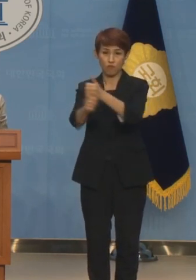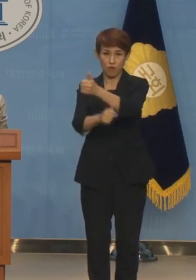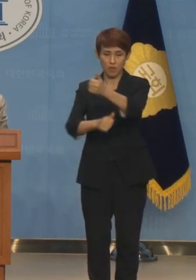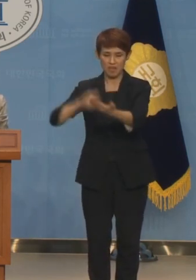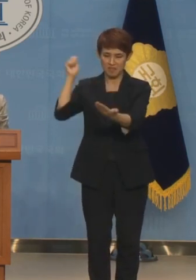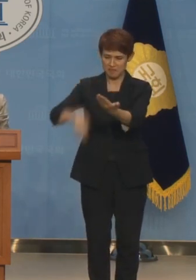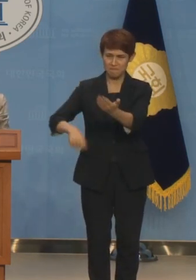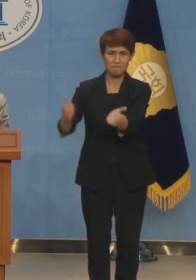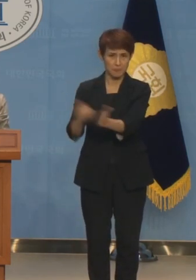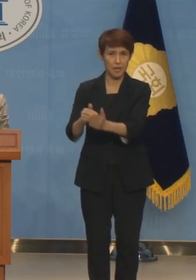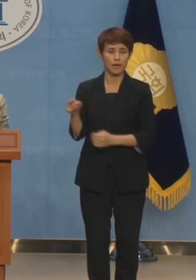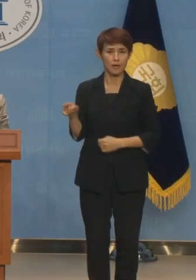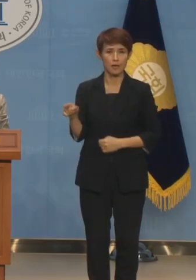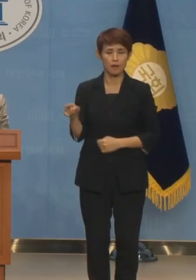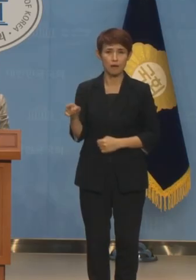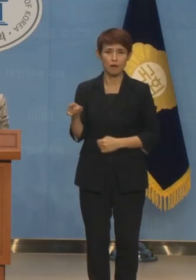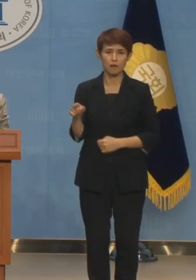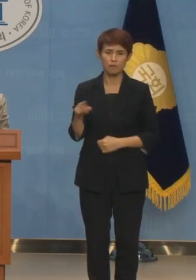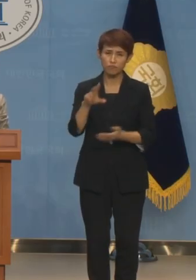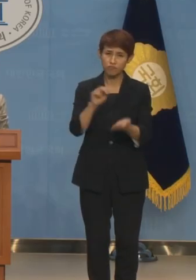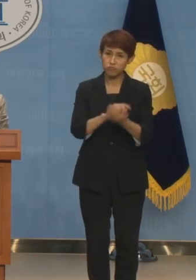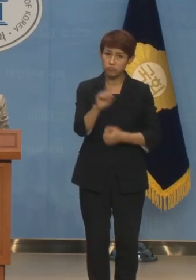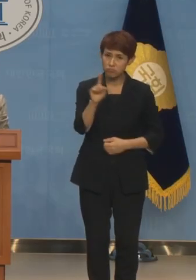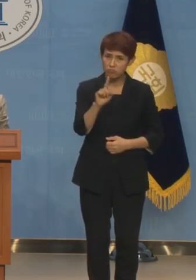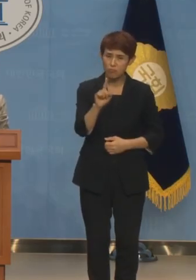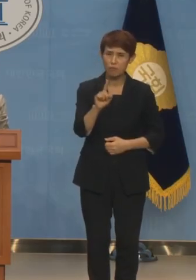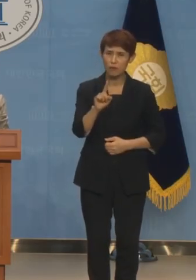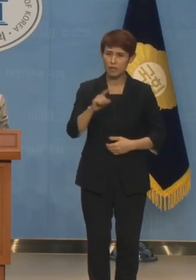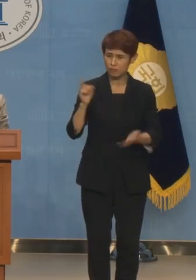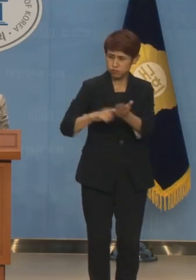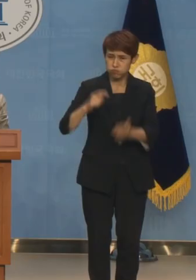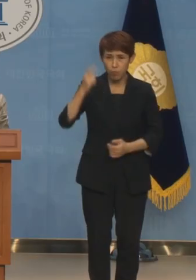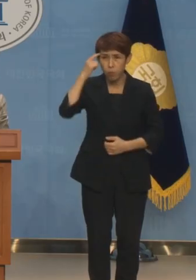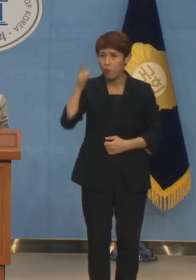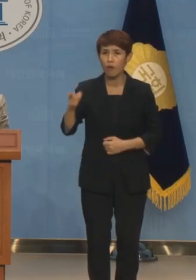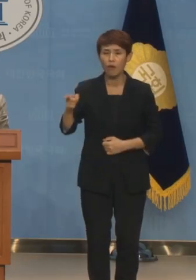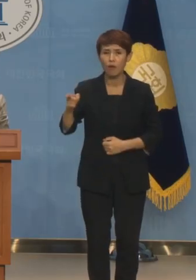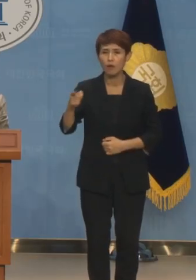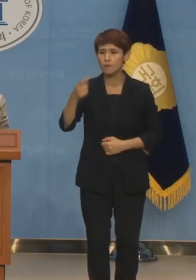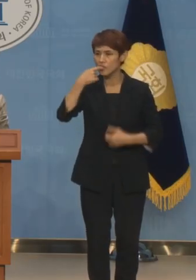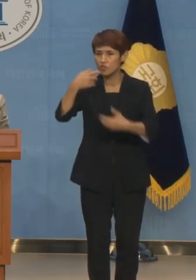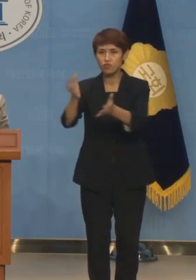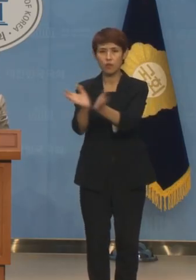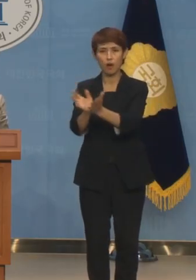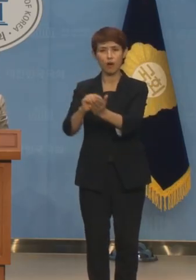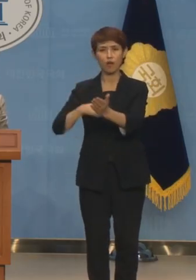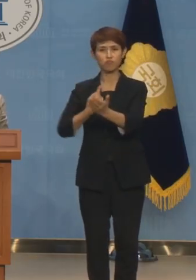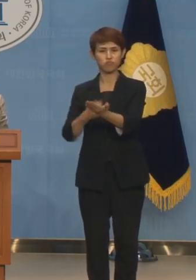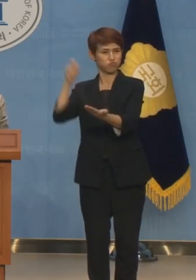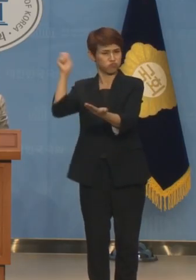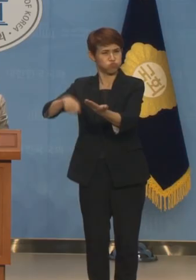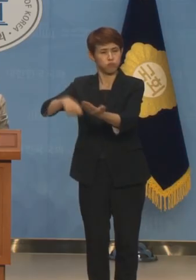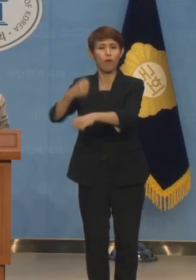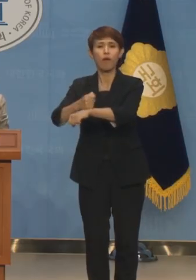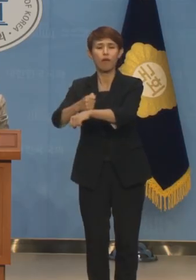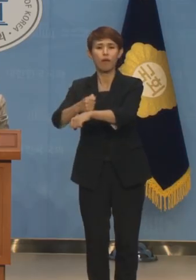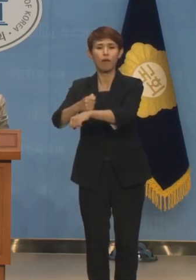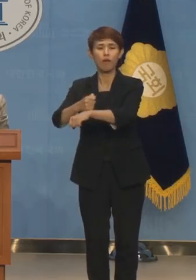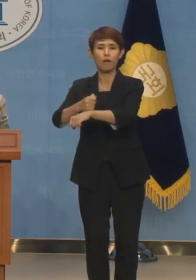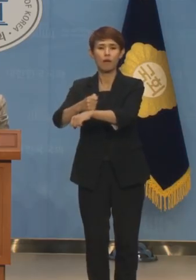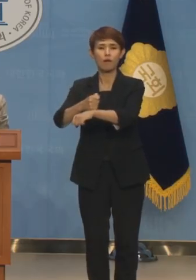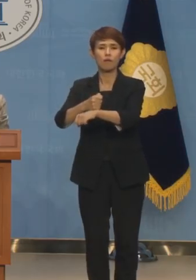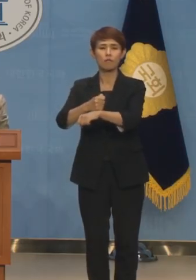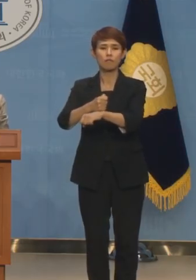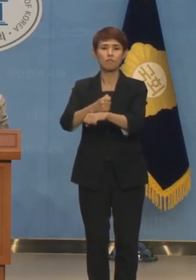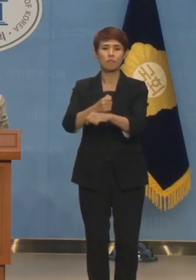의결했습니다. 그런데 무엇이 급한지 민주당 단독 의결도 모자라 법안